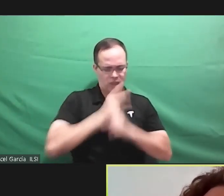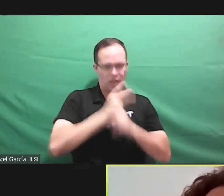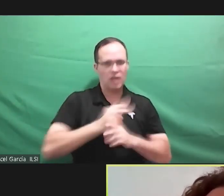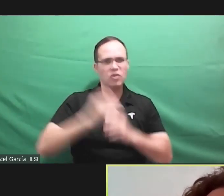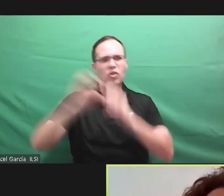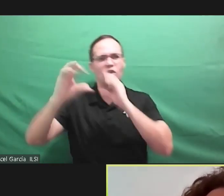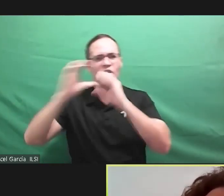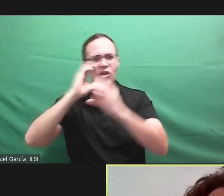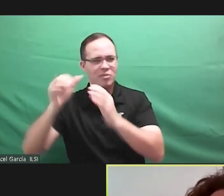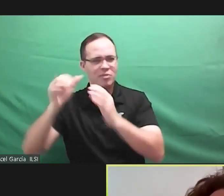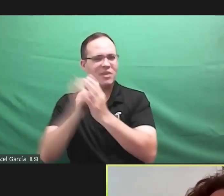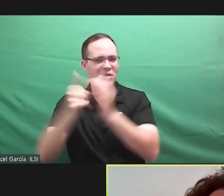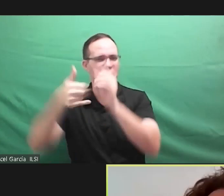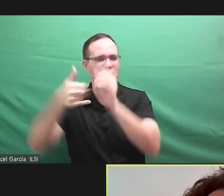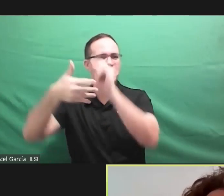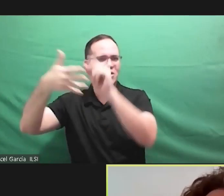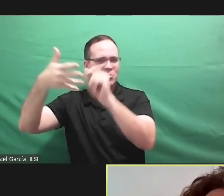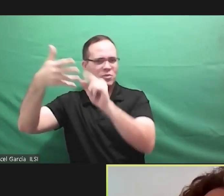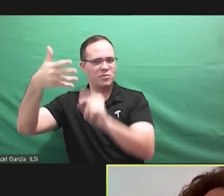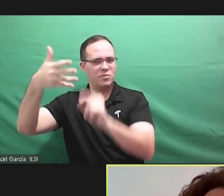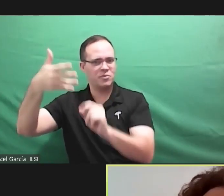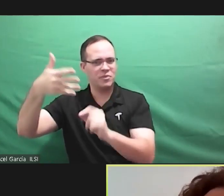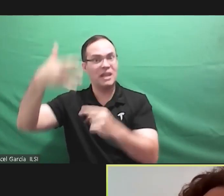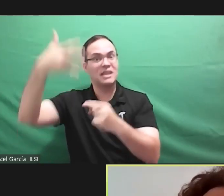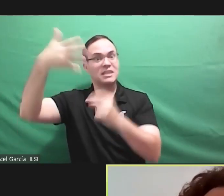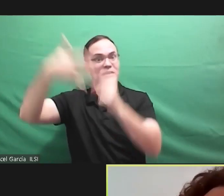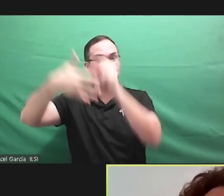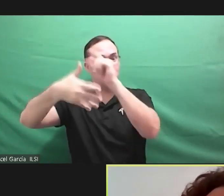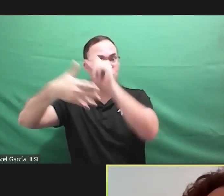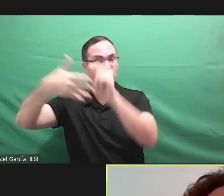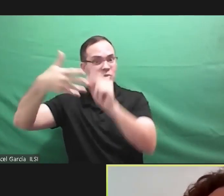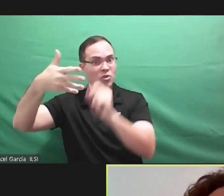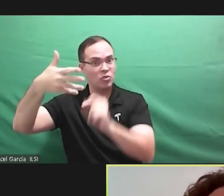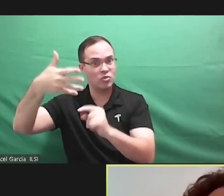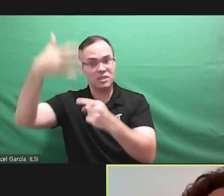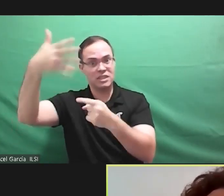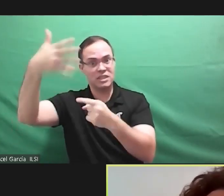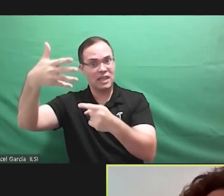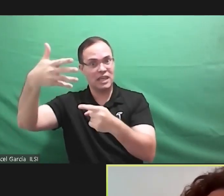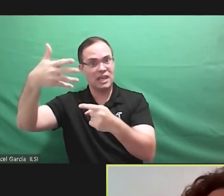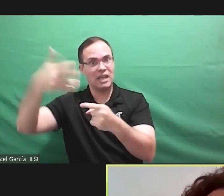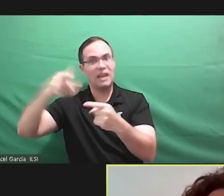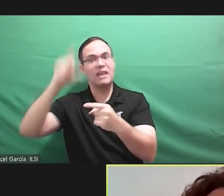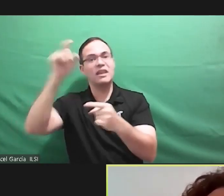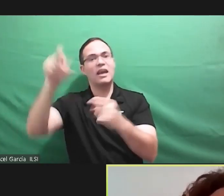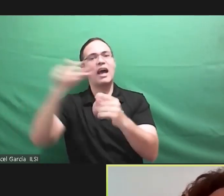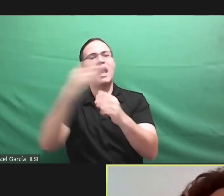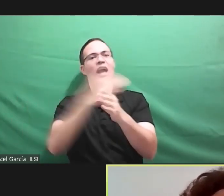Es muy importante decir que estas preguntas deben estar incluidas en una encuesta.